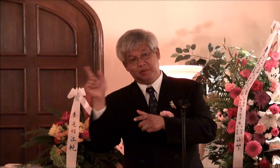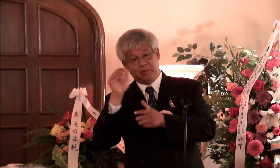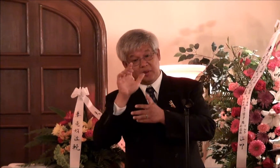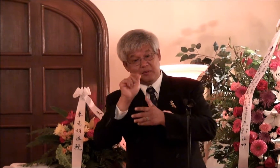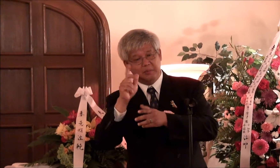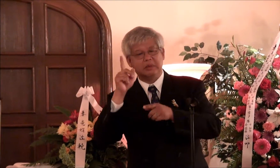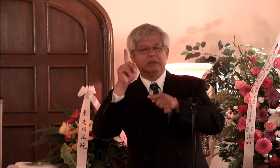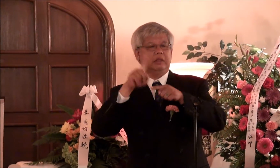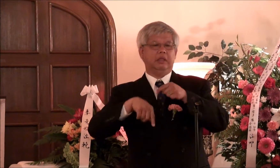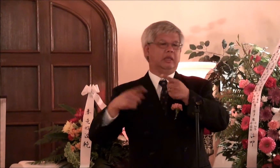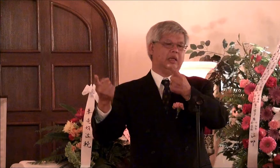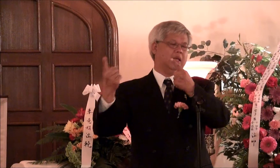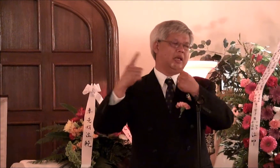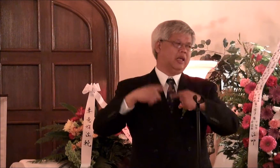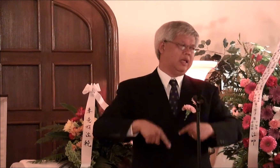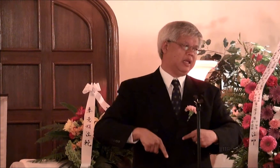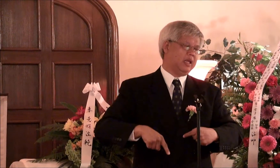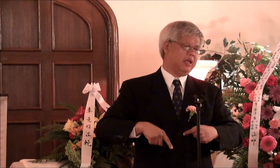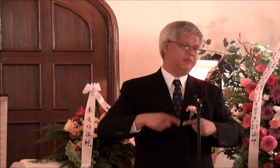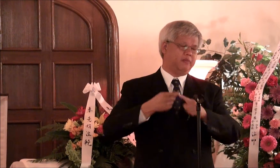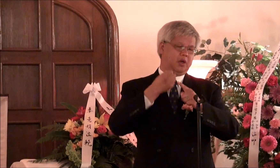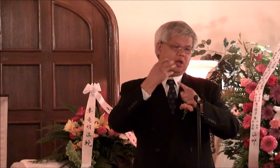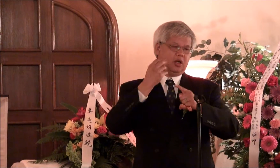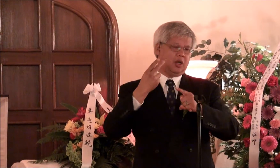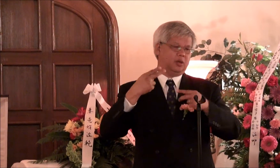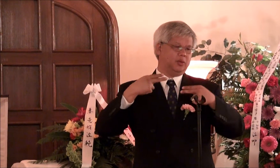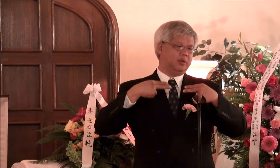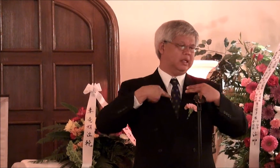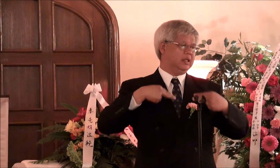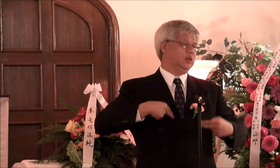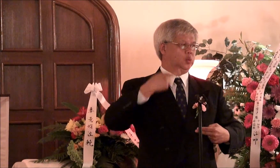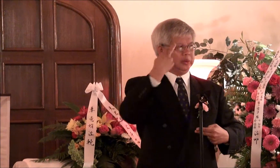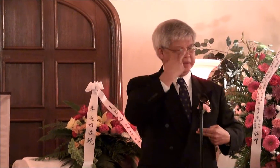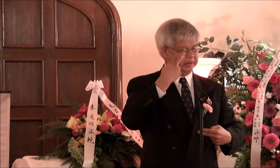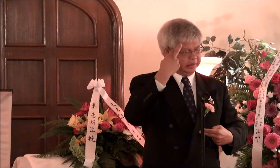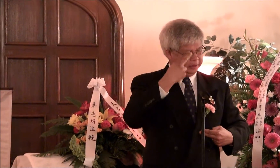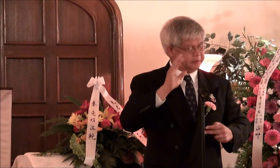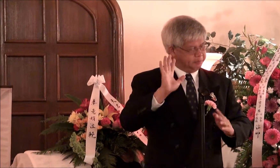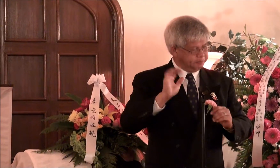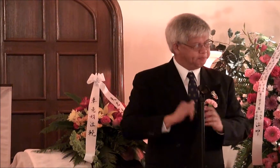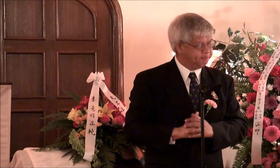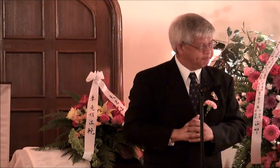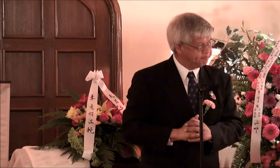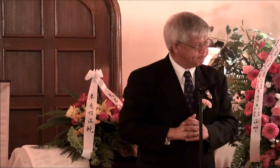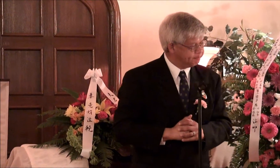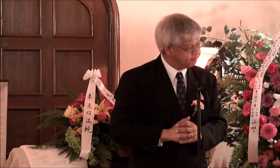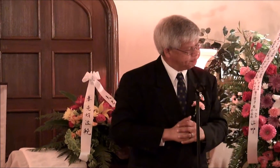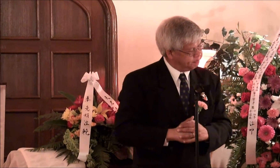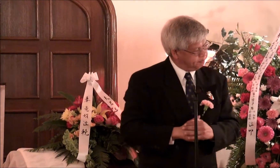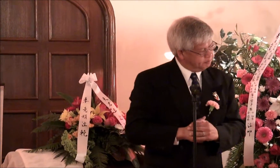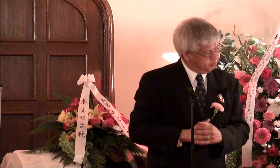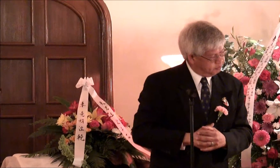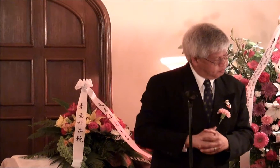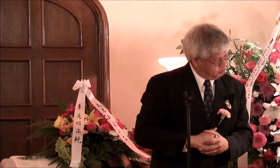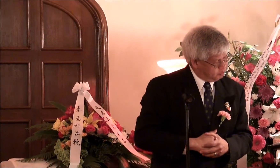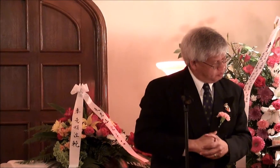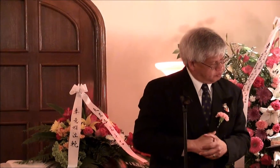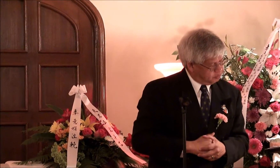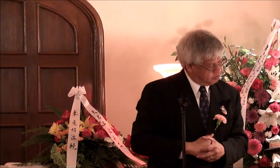多謝佢咧喺過去嘅19年咧，對爸爸嗰個好嘅照顧。 But he did not return to Hong Kong. He